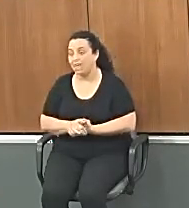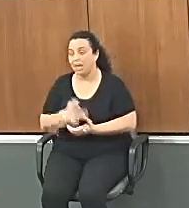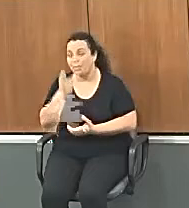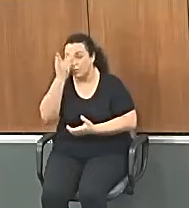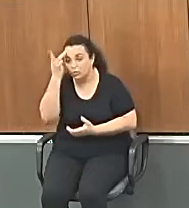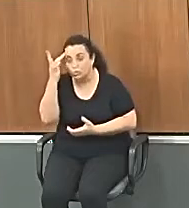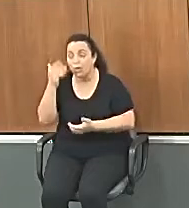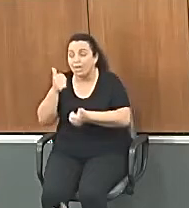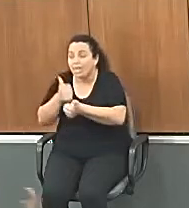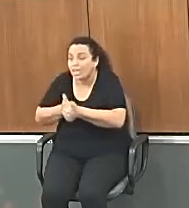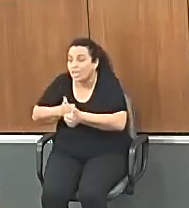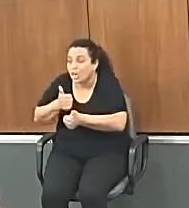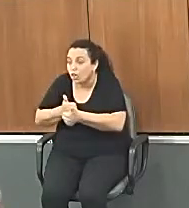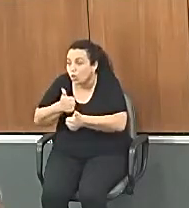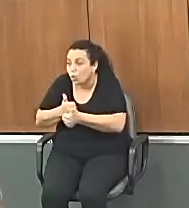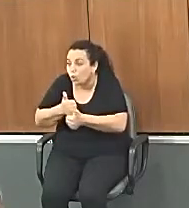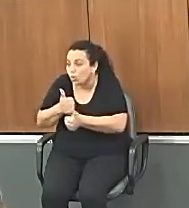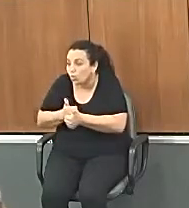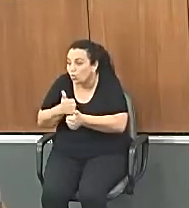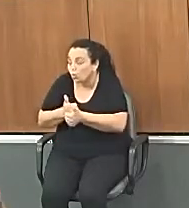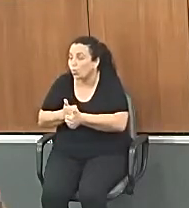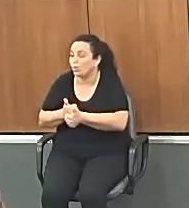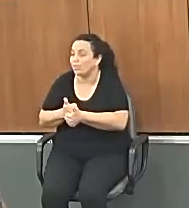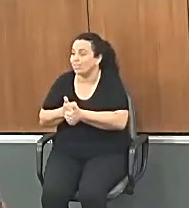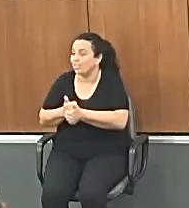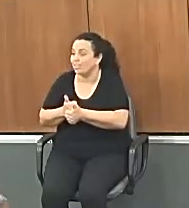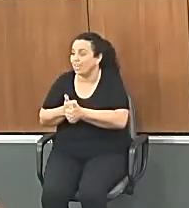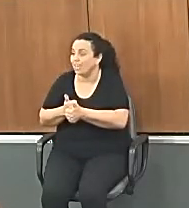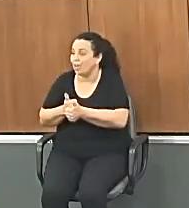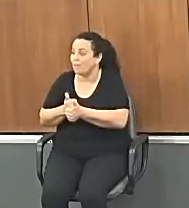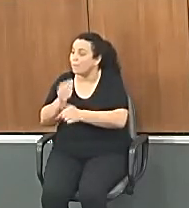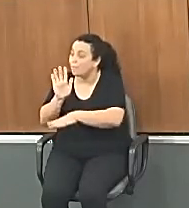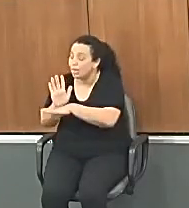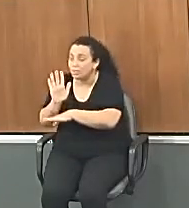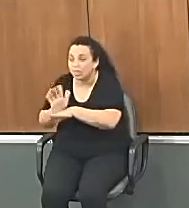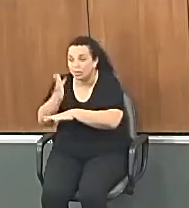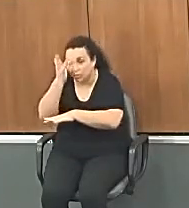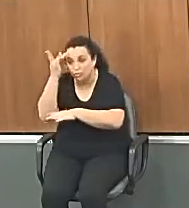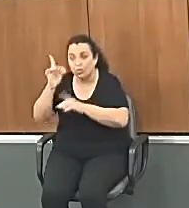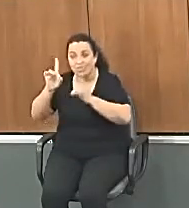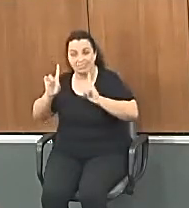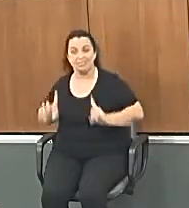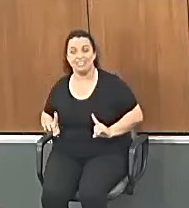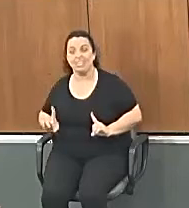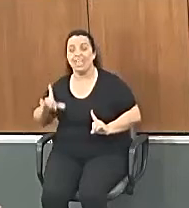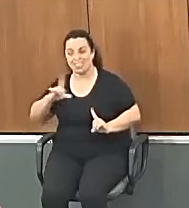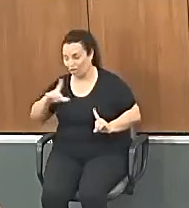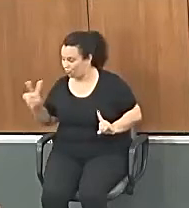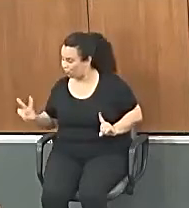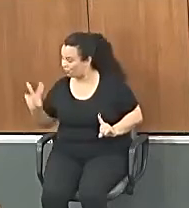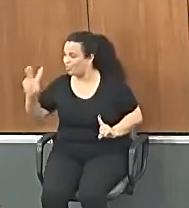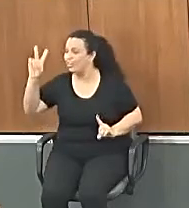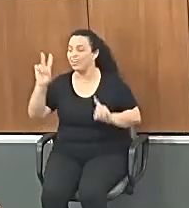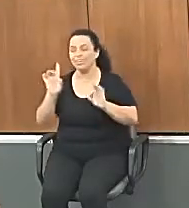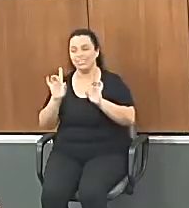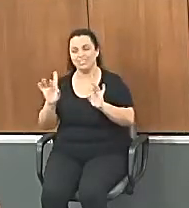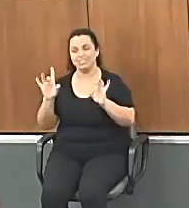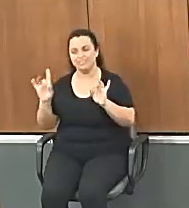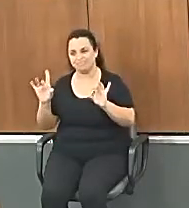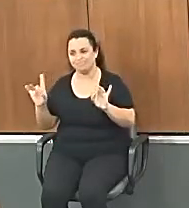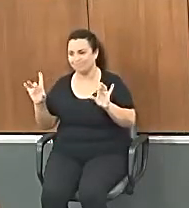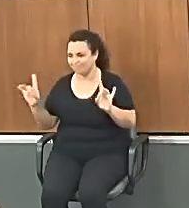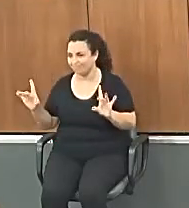favor dos deficientes ela tem um valor muito grande um valor muito grande